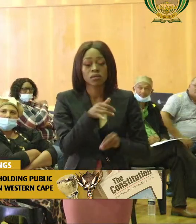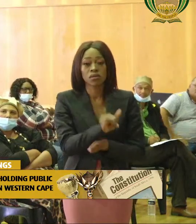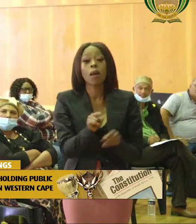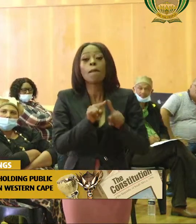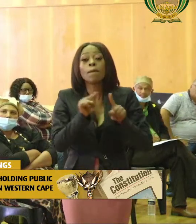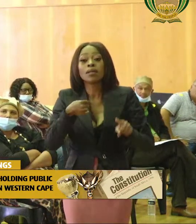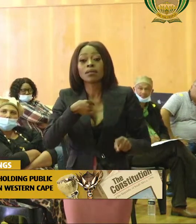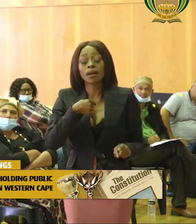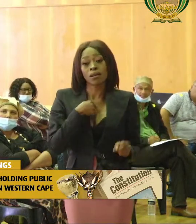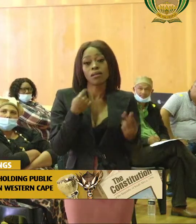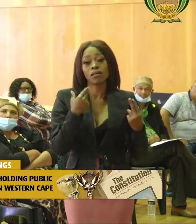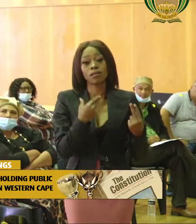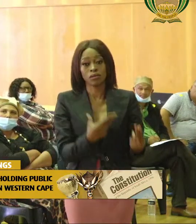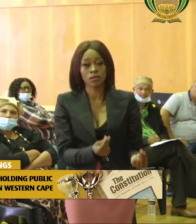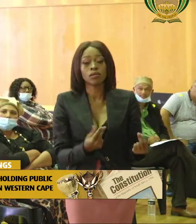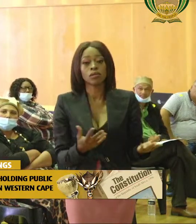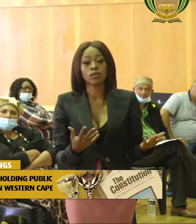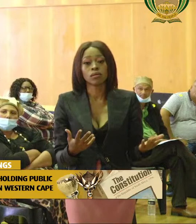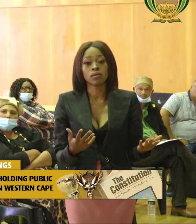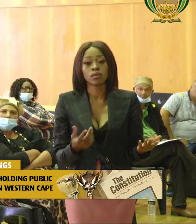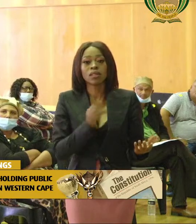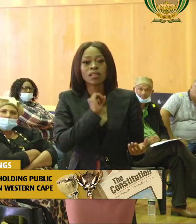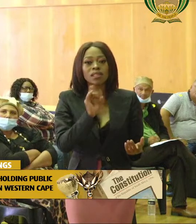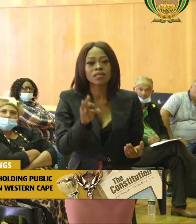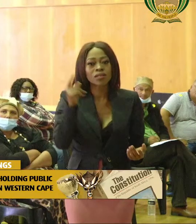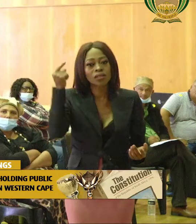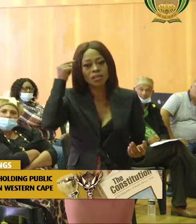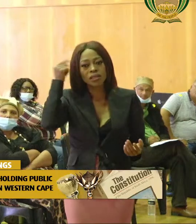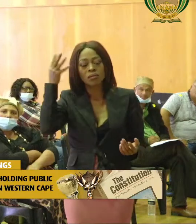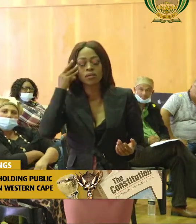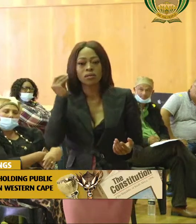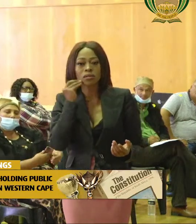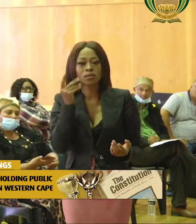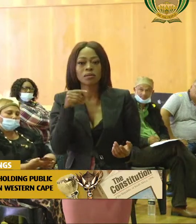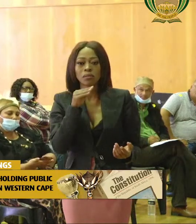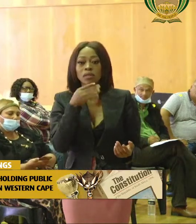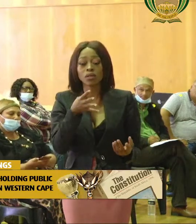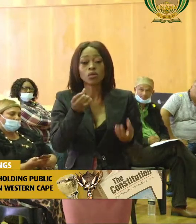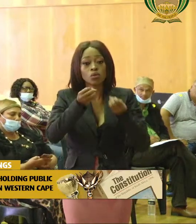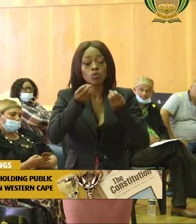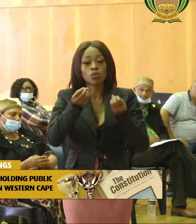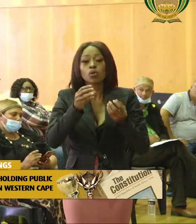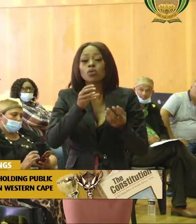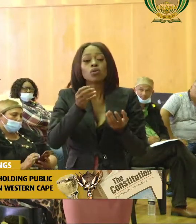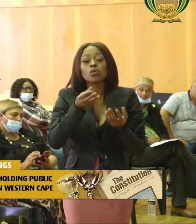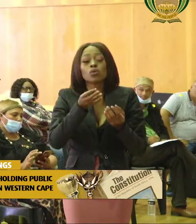ek maak, as jy gedink het voor 93 was nou really 'n gemors,